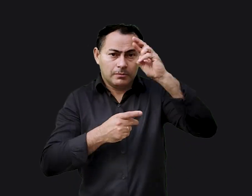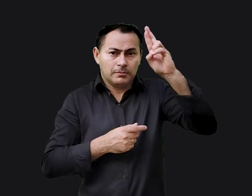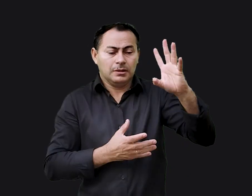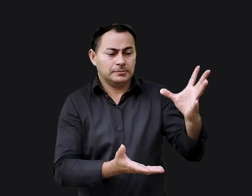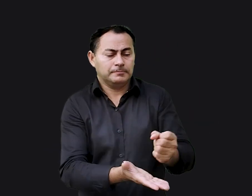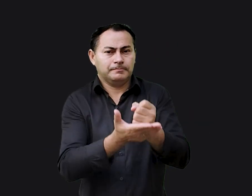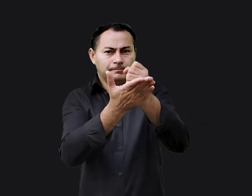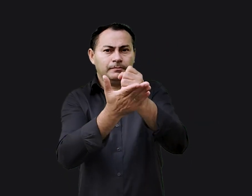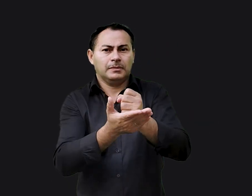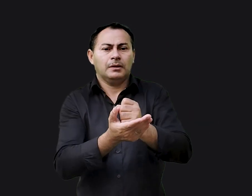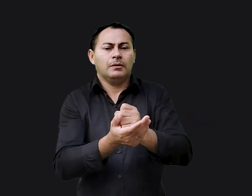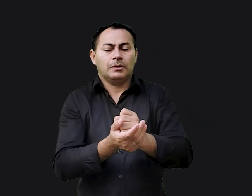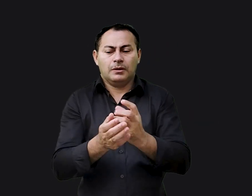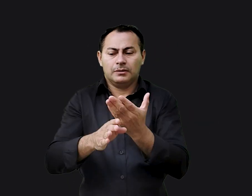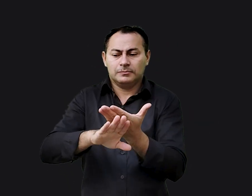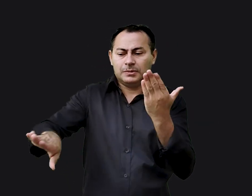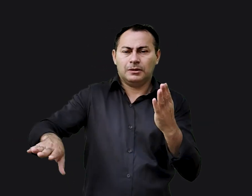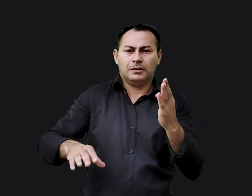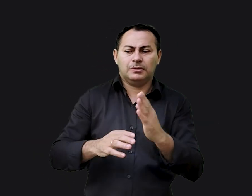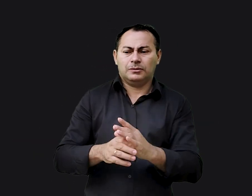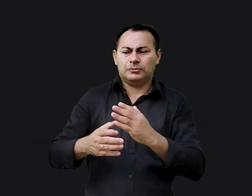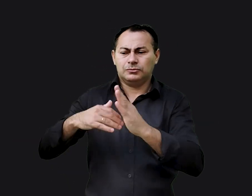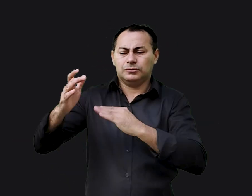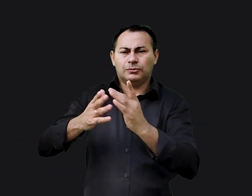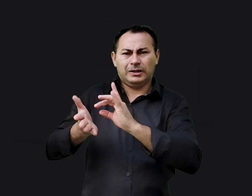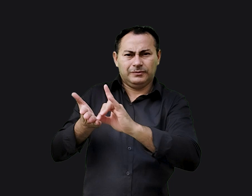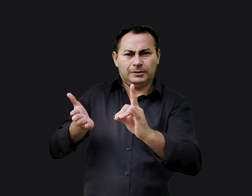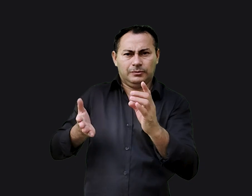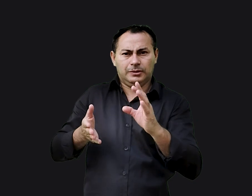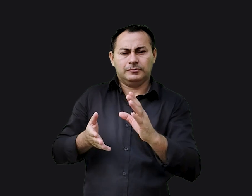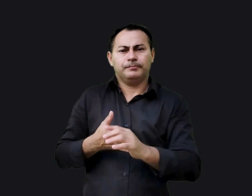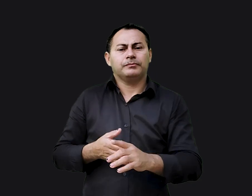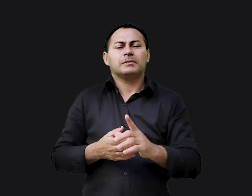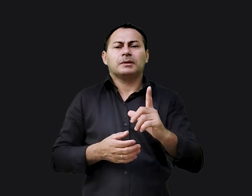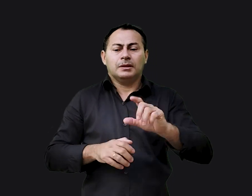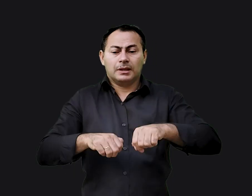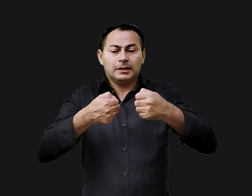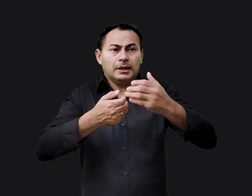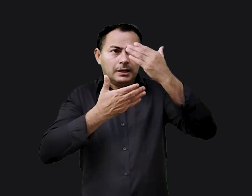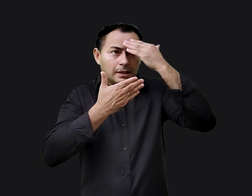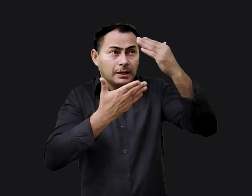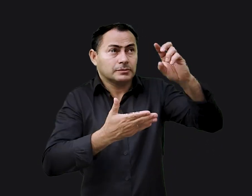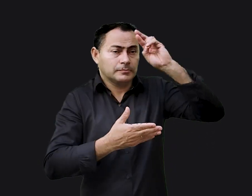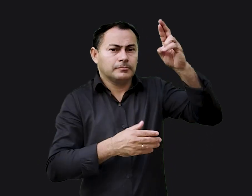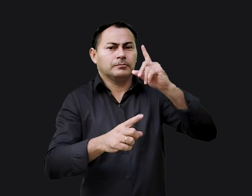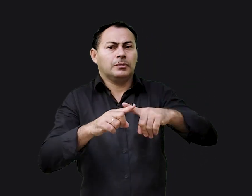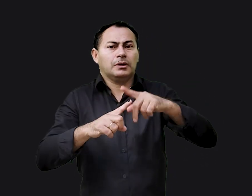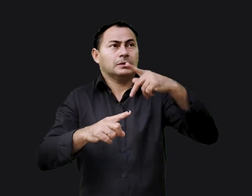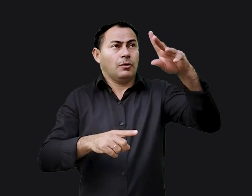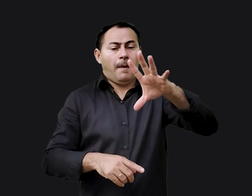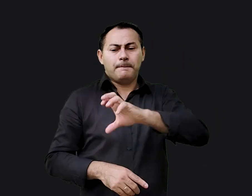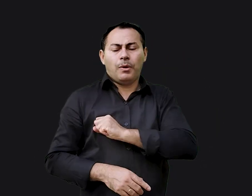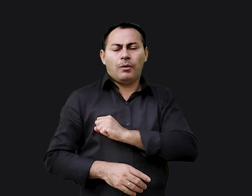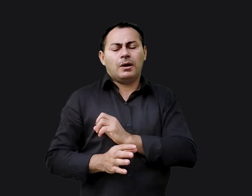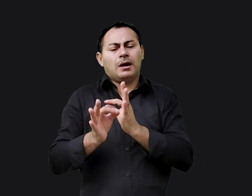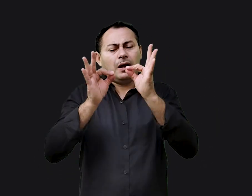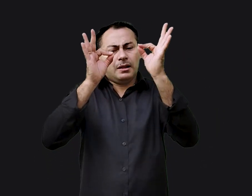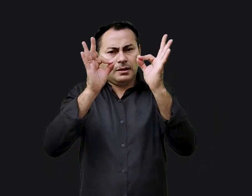eu digo-vos que o senhor resgatou os que livrou das mãos do adversário que eles deem graças ao Senhor por seu amor